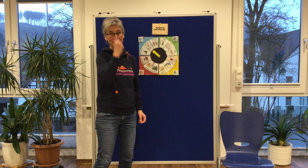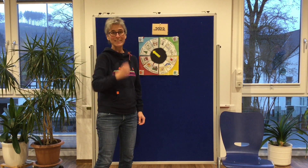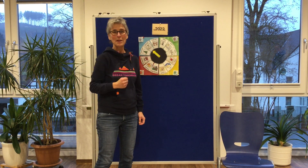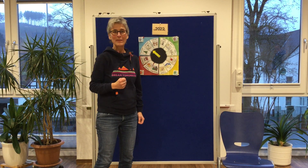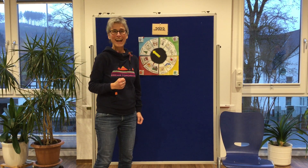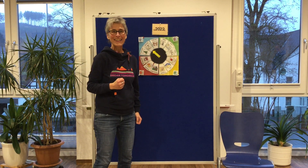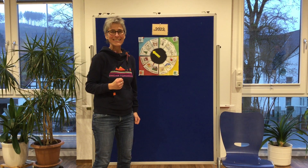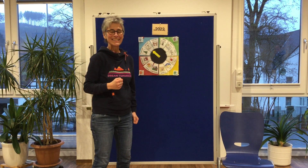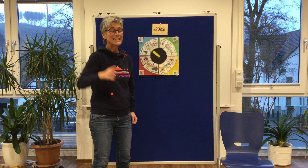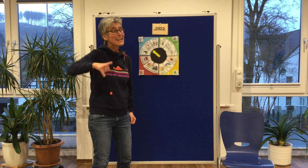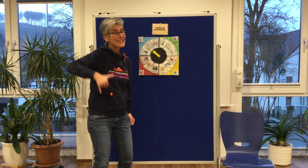habe gerade die